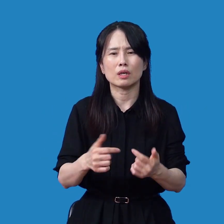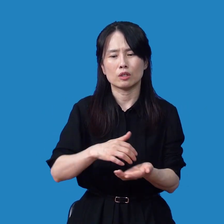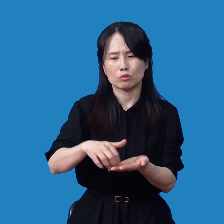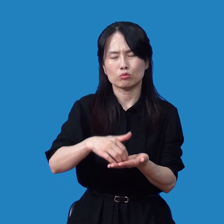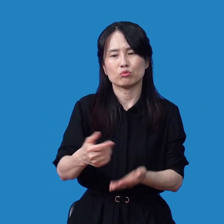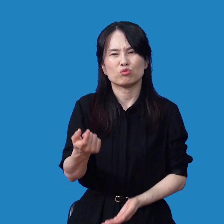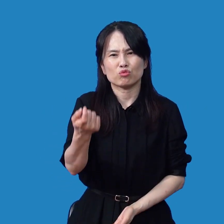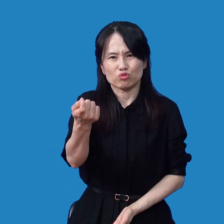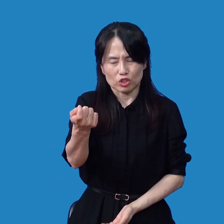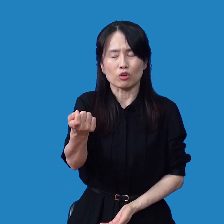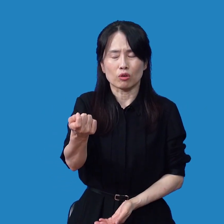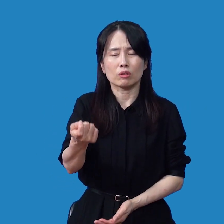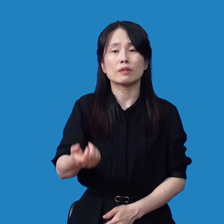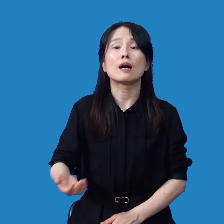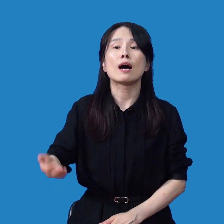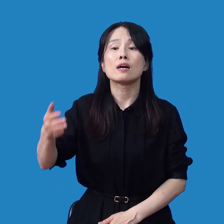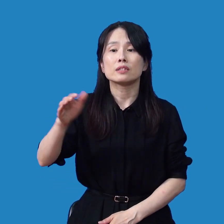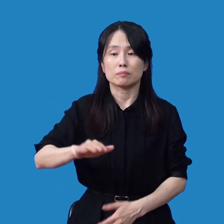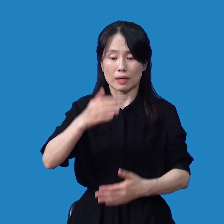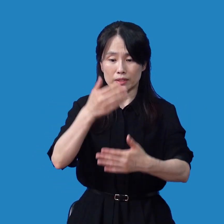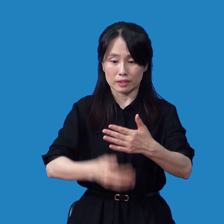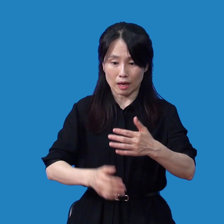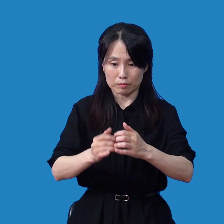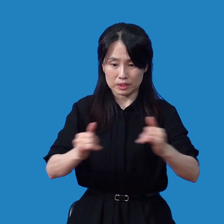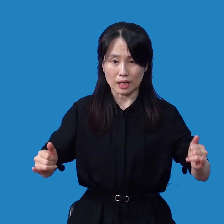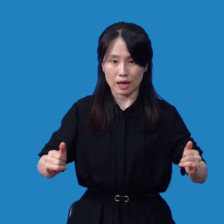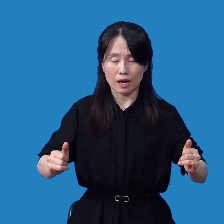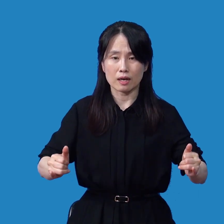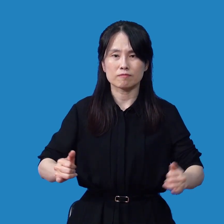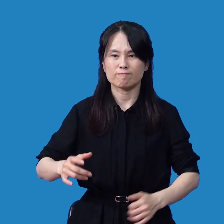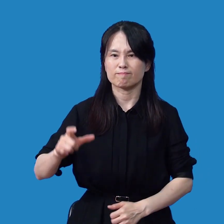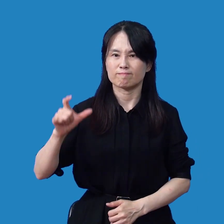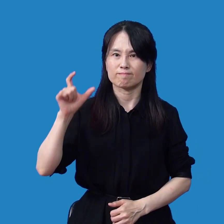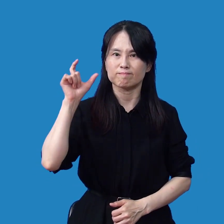마이너리티입니다. 그러나 남은 자는 강합니다.